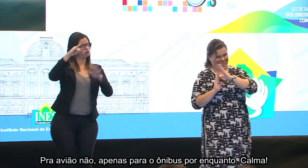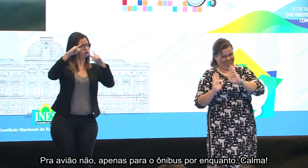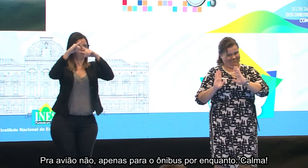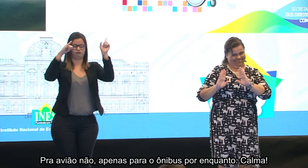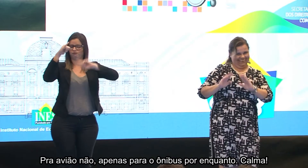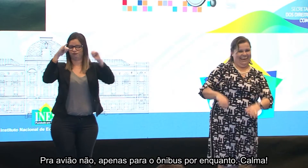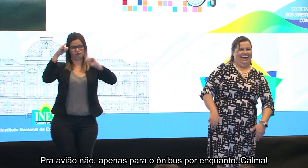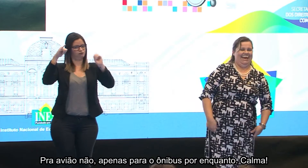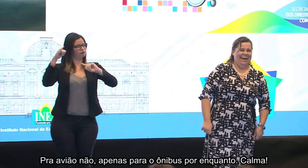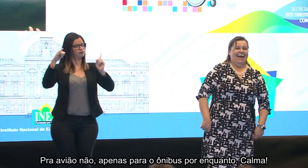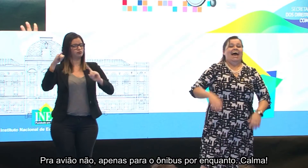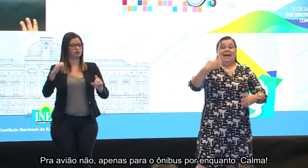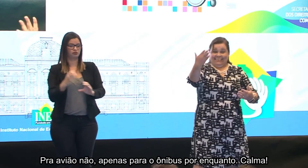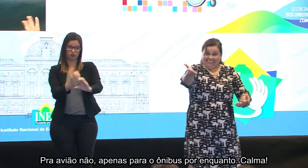enquanto, calma.